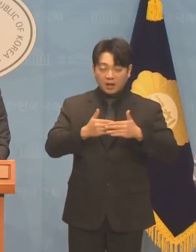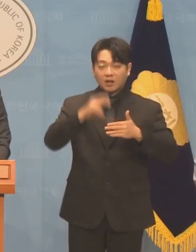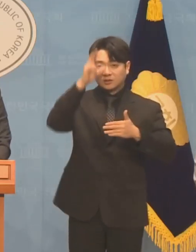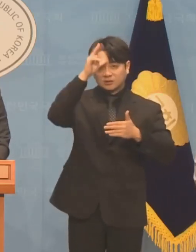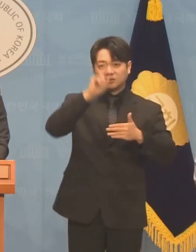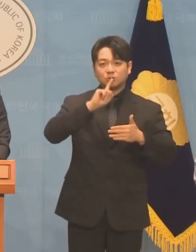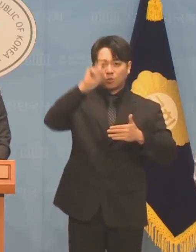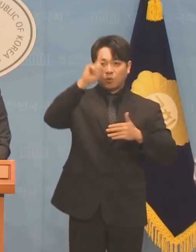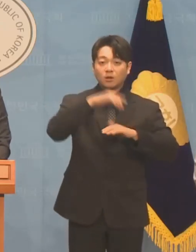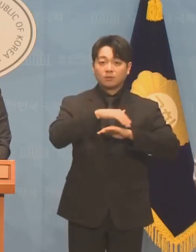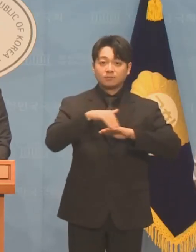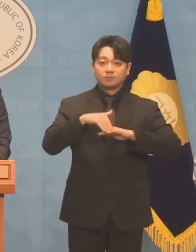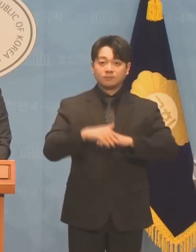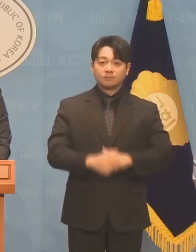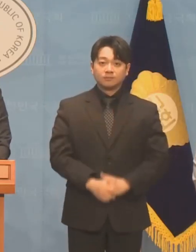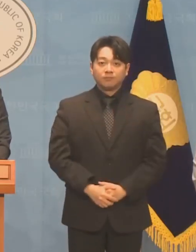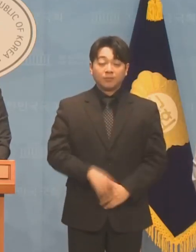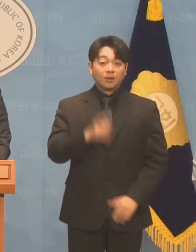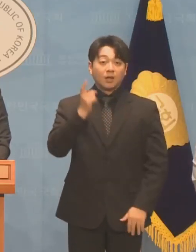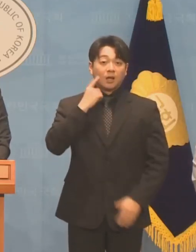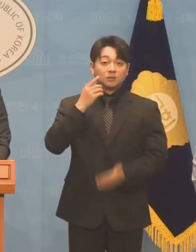것입니다. 가짜뉴스